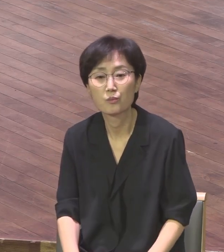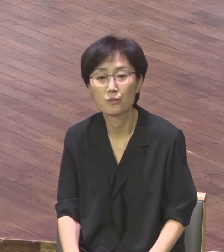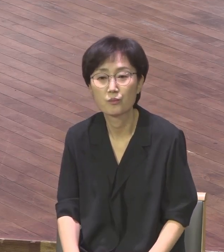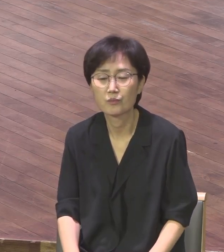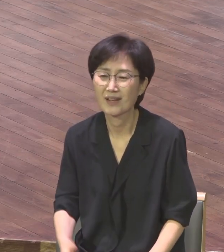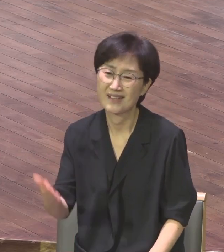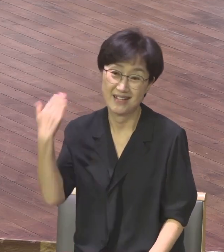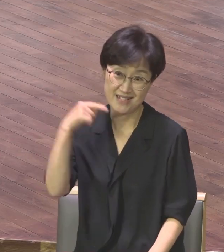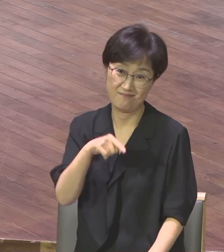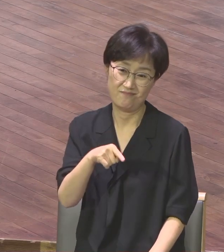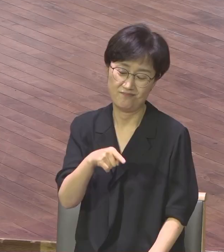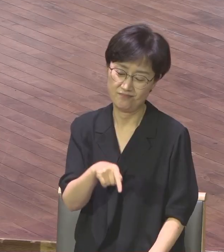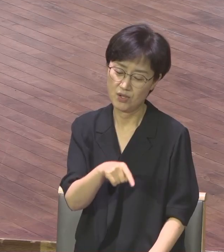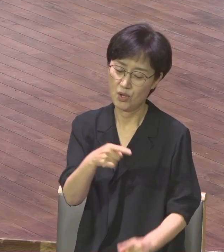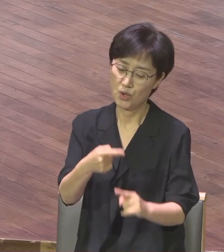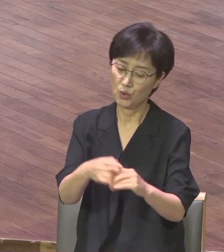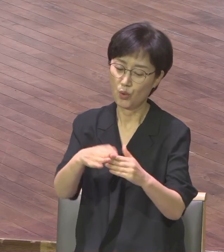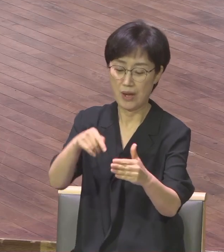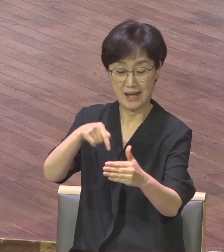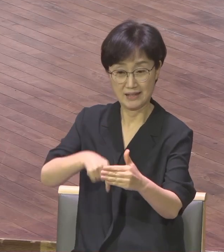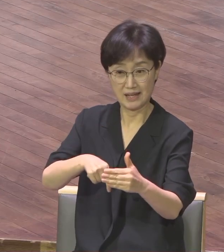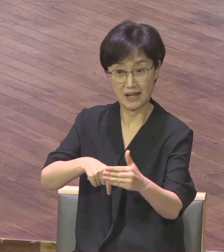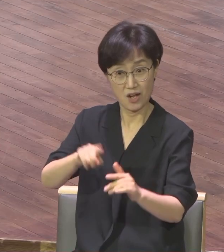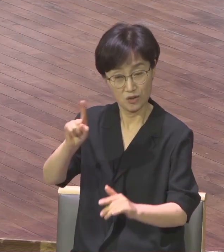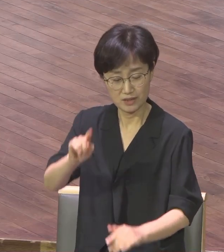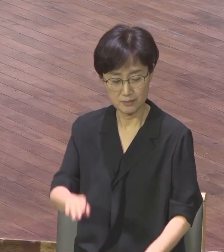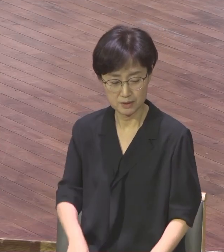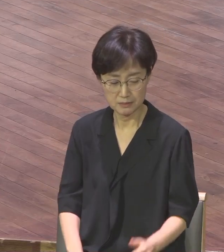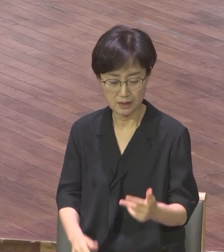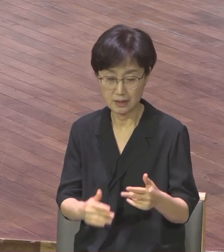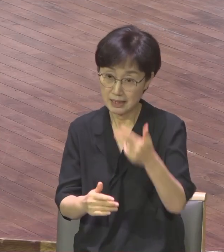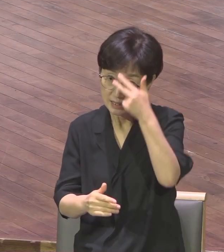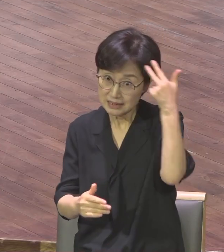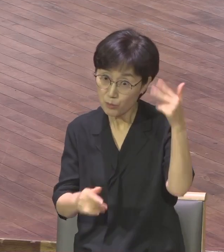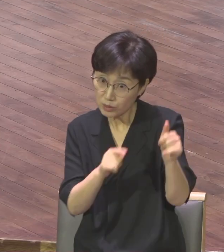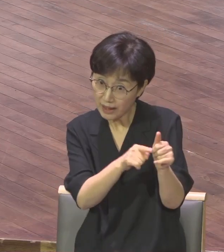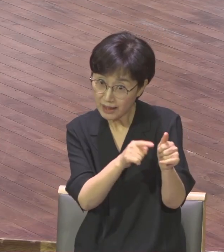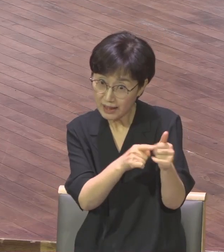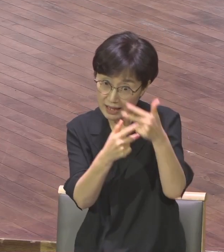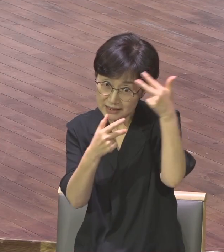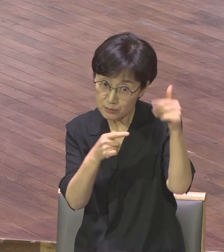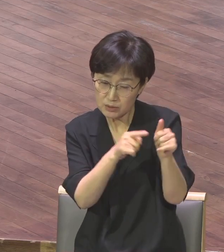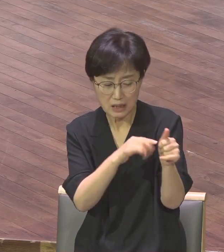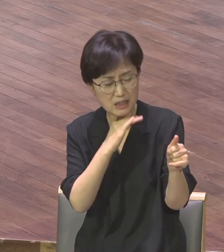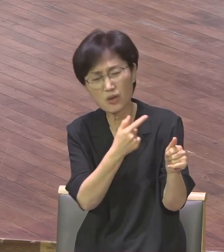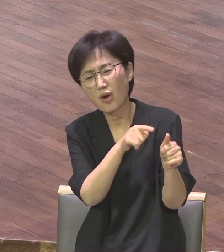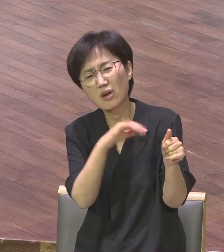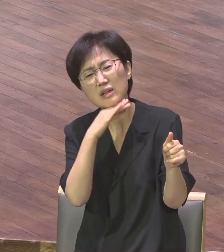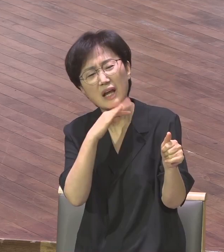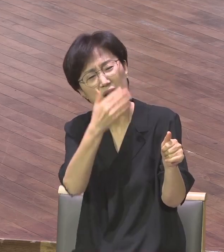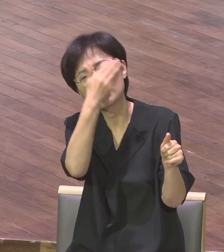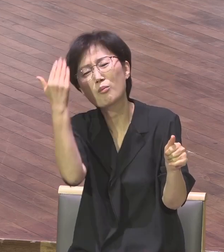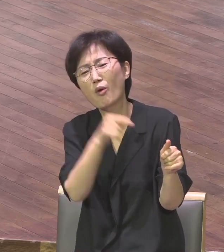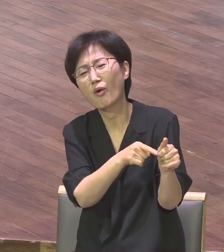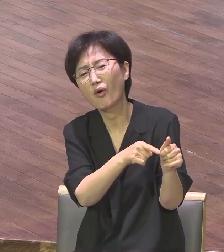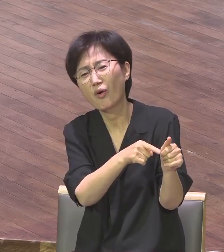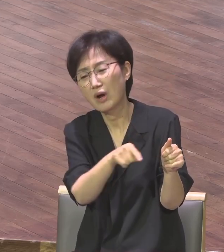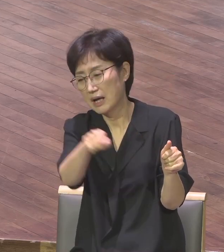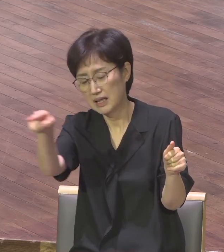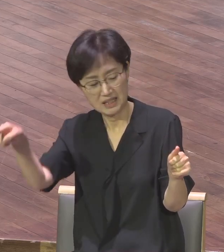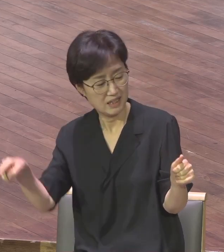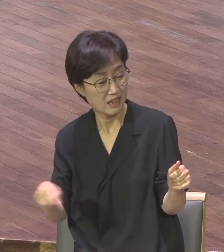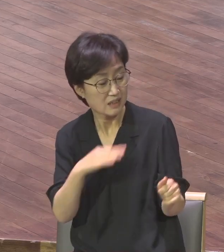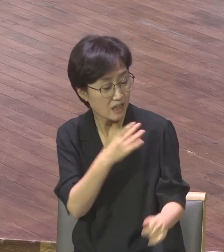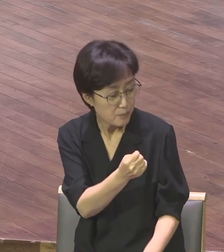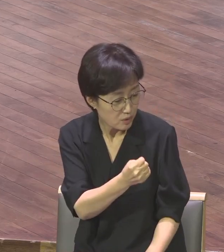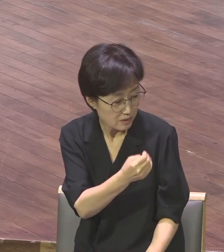당시 교회 안에 디모데의 이 연소함에 대해서 또 업신여기는